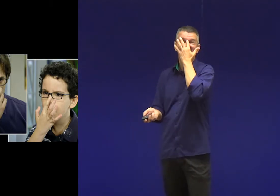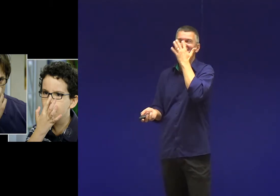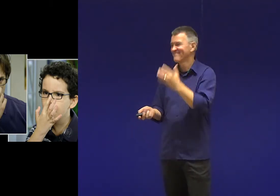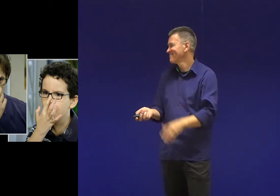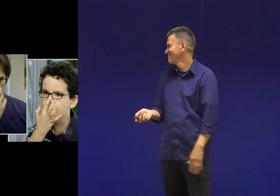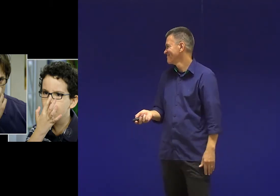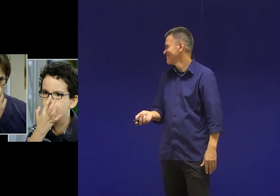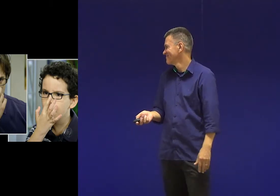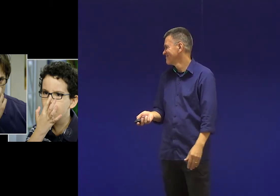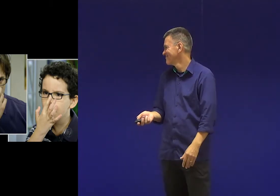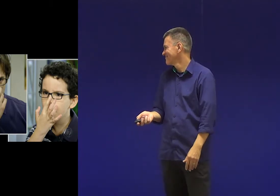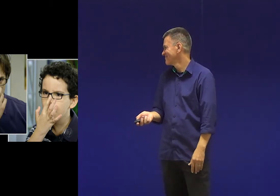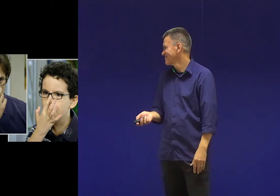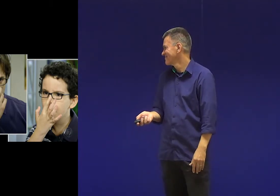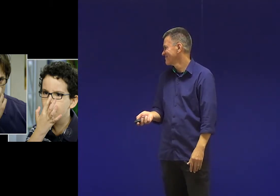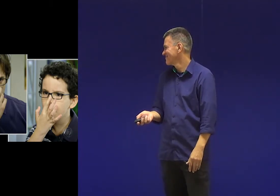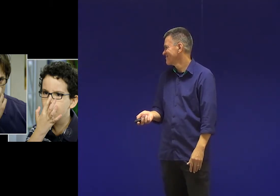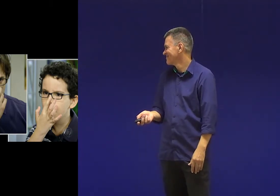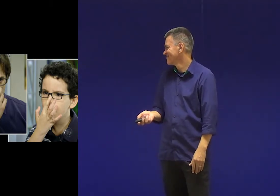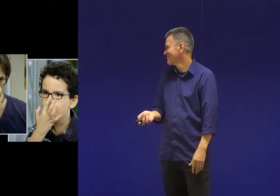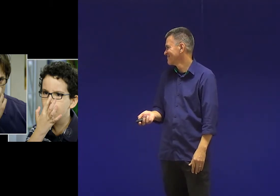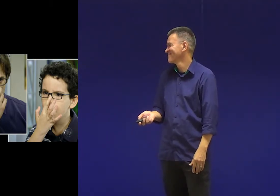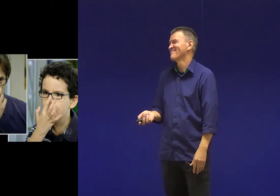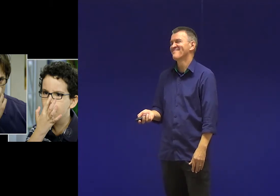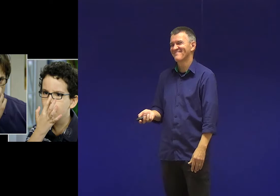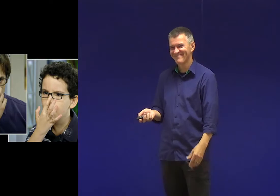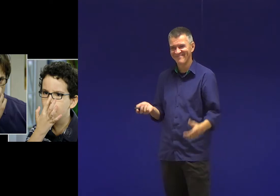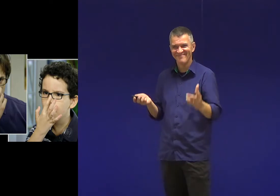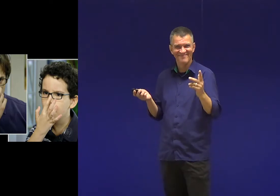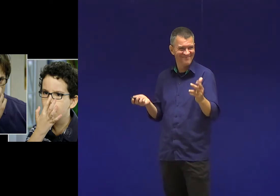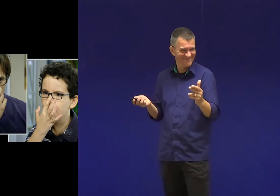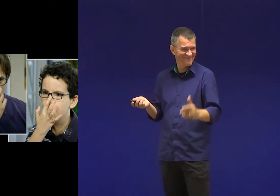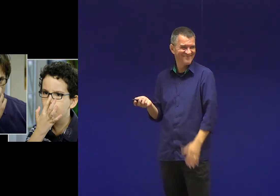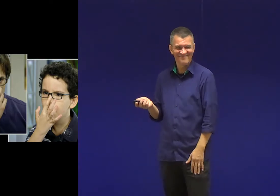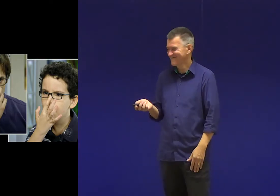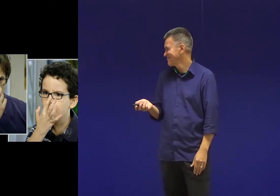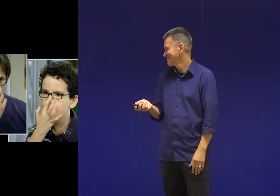Até a maneira que empurra o ponte dos óculos, ou como se deita.